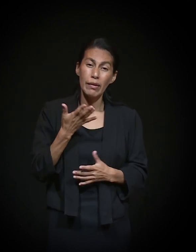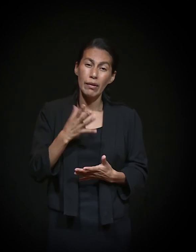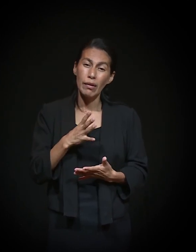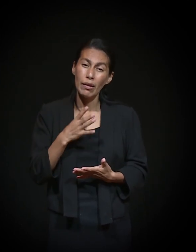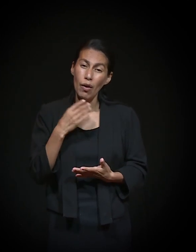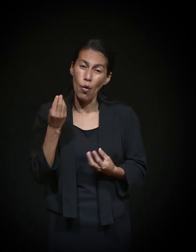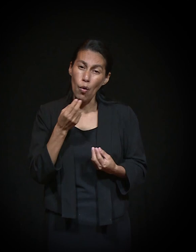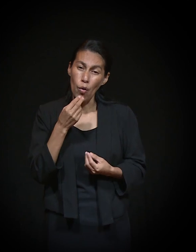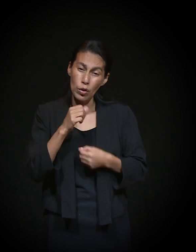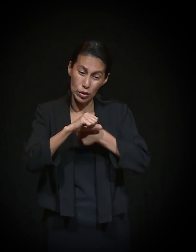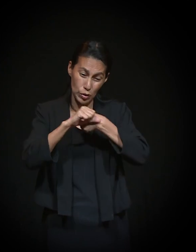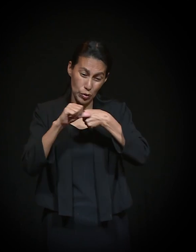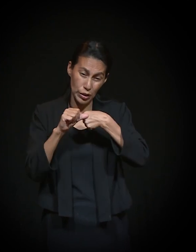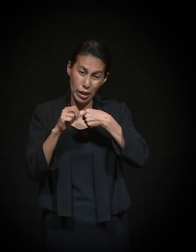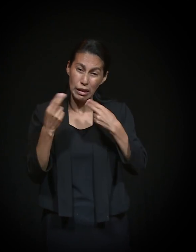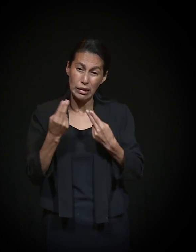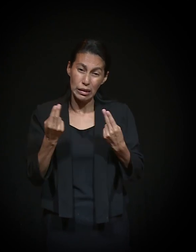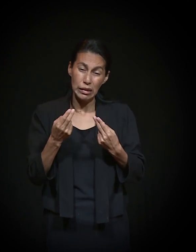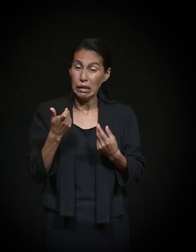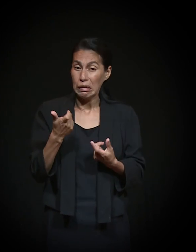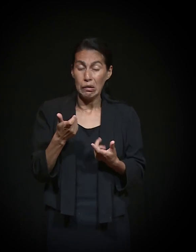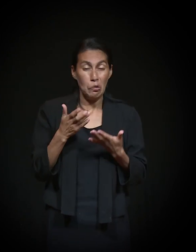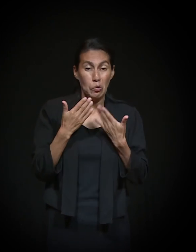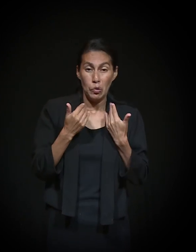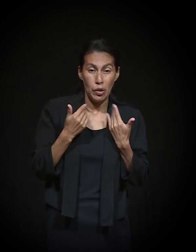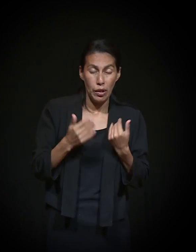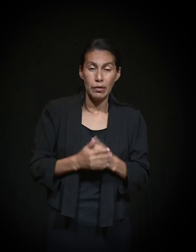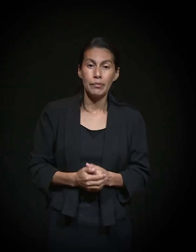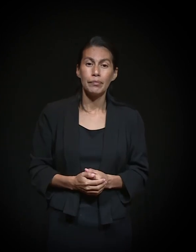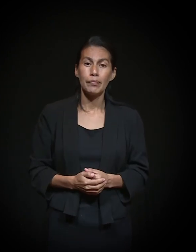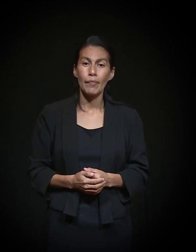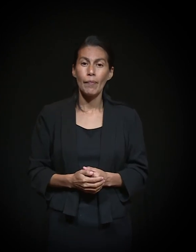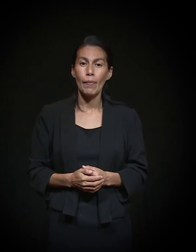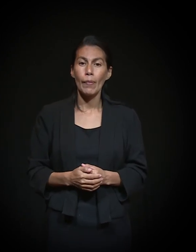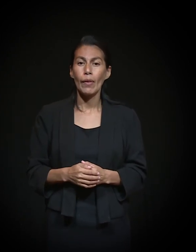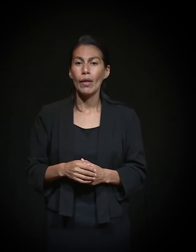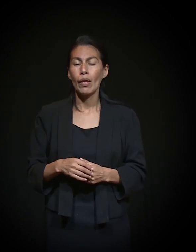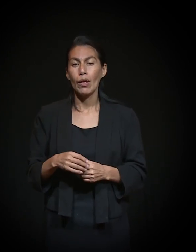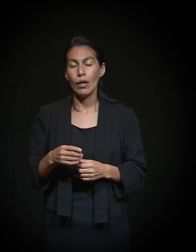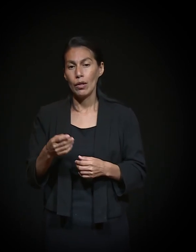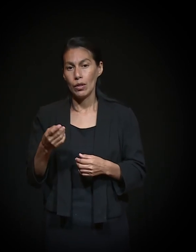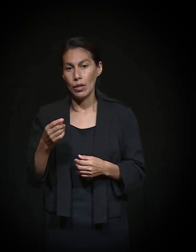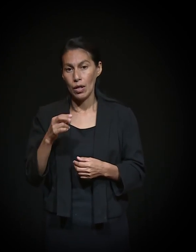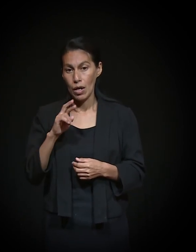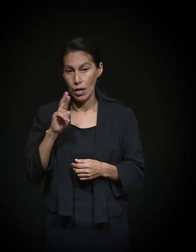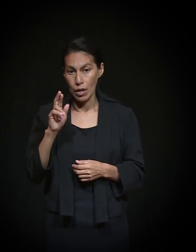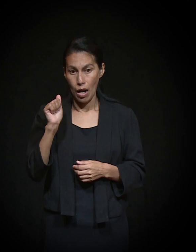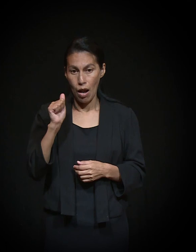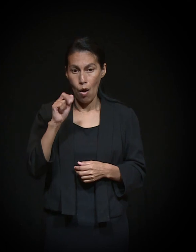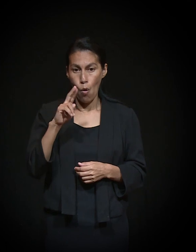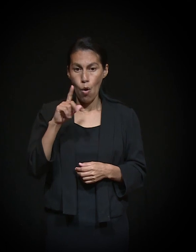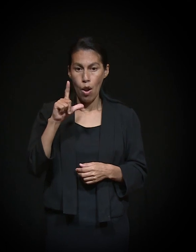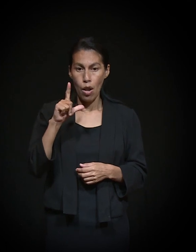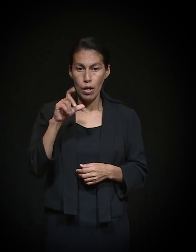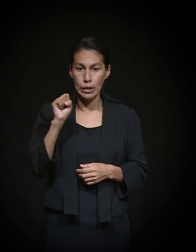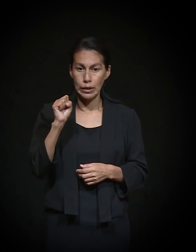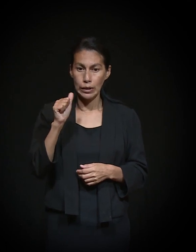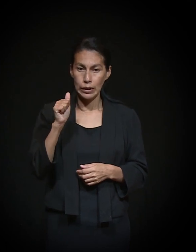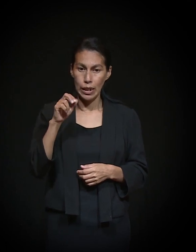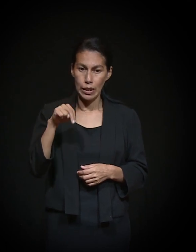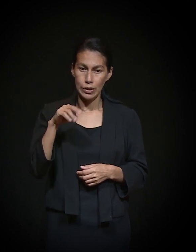los medios económicos. Pido oración para la restauración de la salud de mi esposo, Raúl